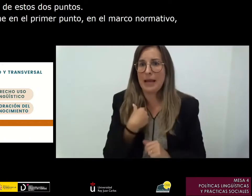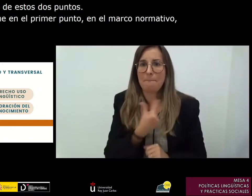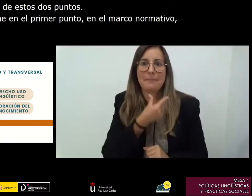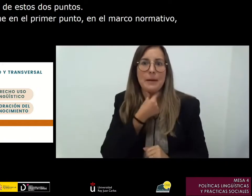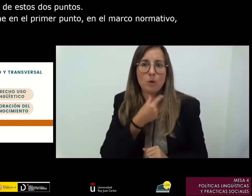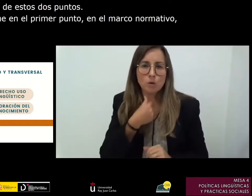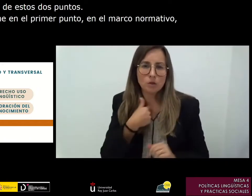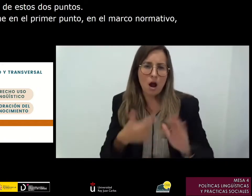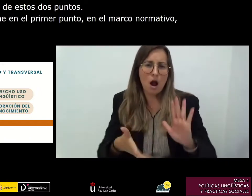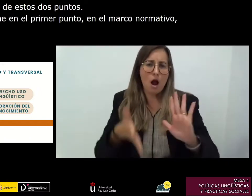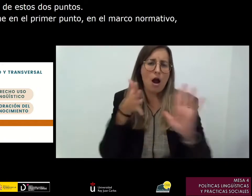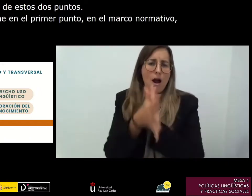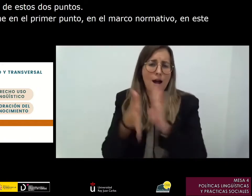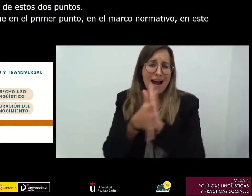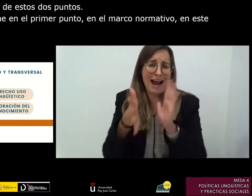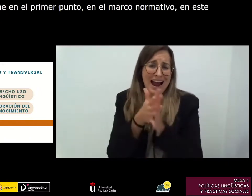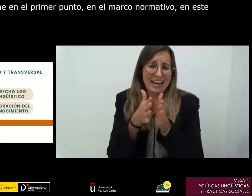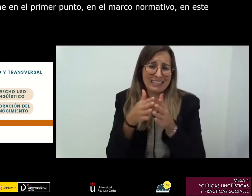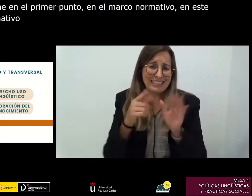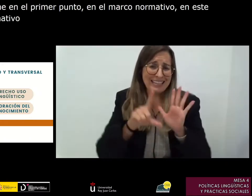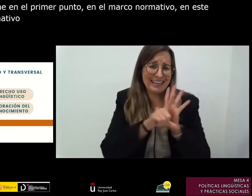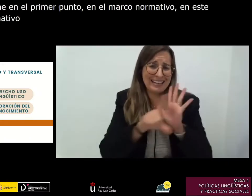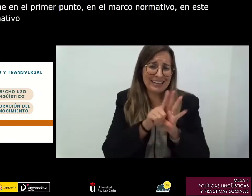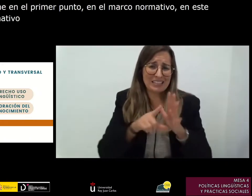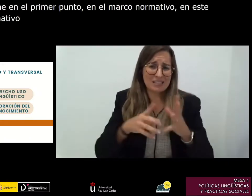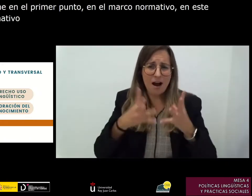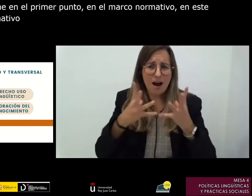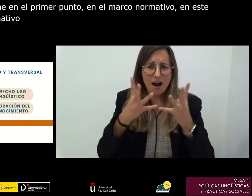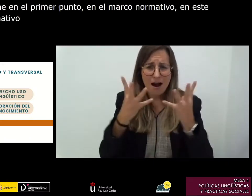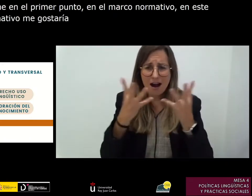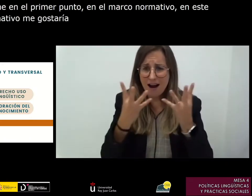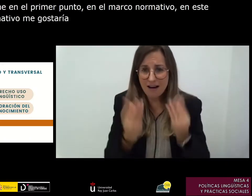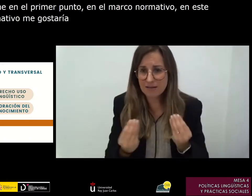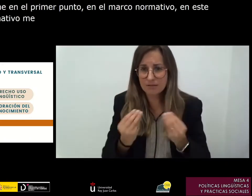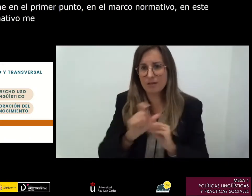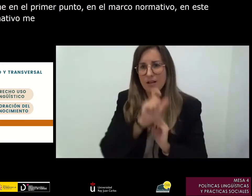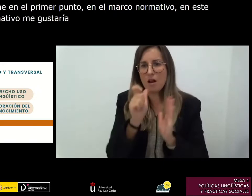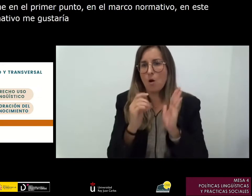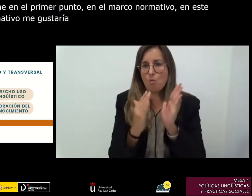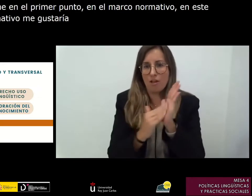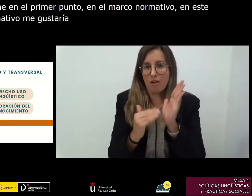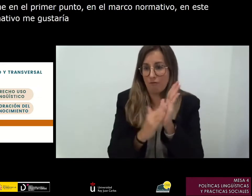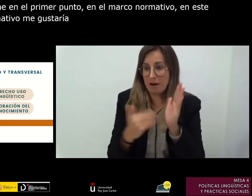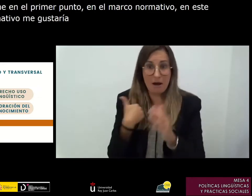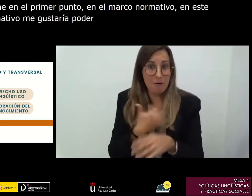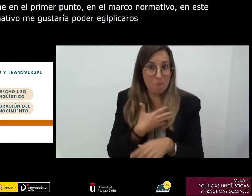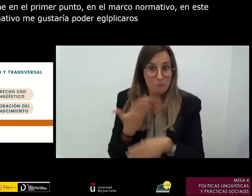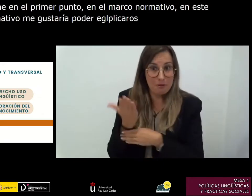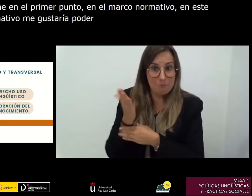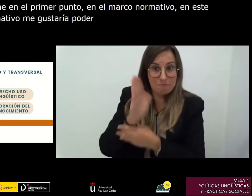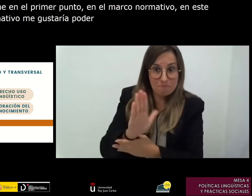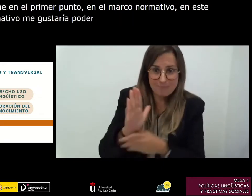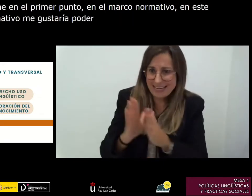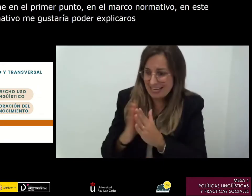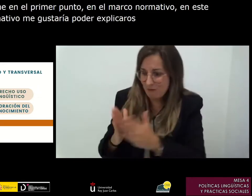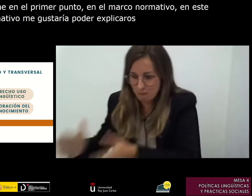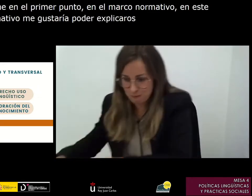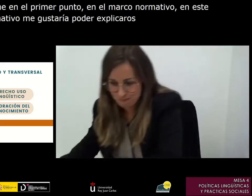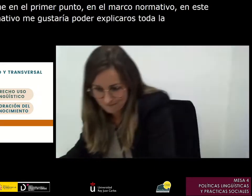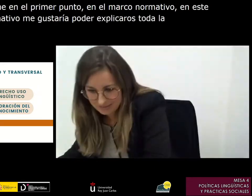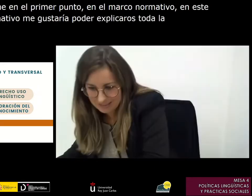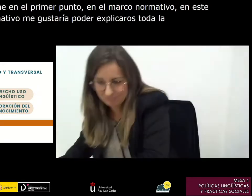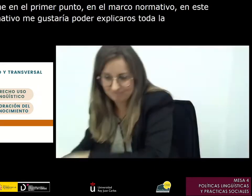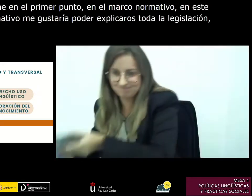en este marco normativo, me gustaría poder explicaros toda la legislación, toda la normativa que tenemos en la